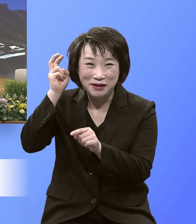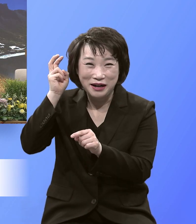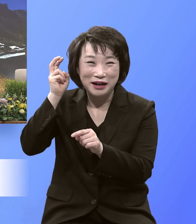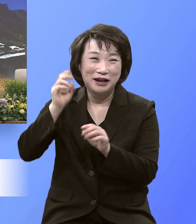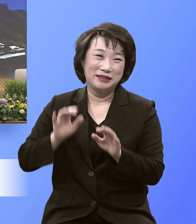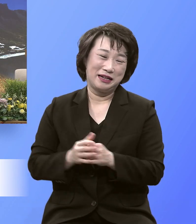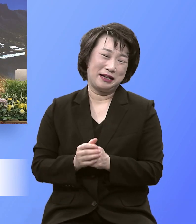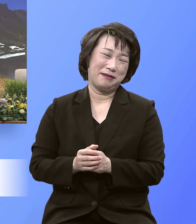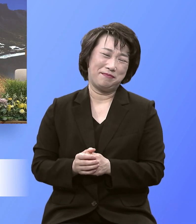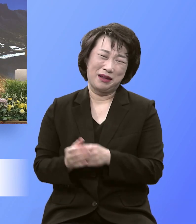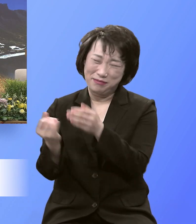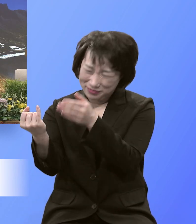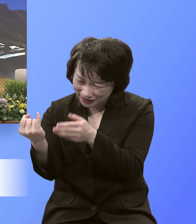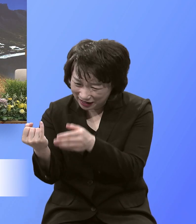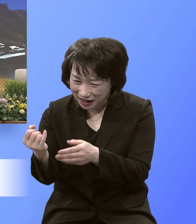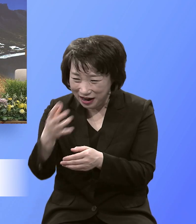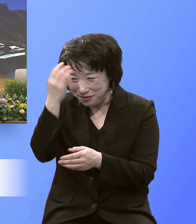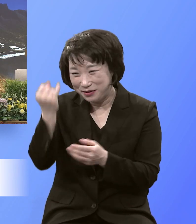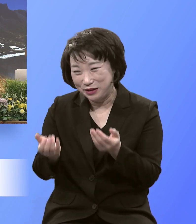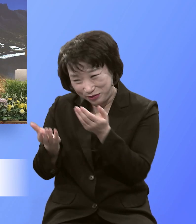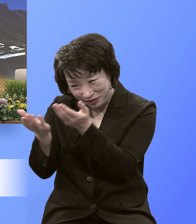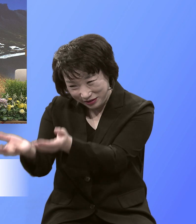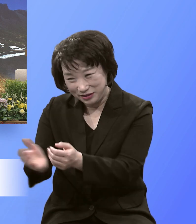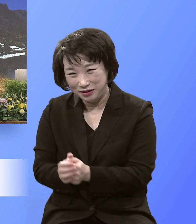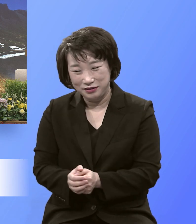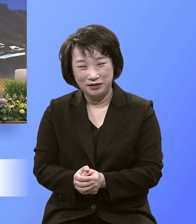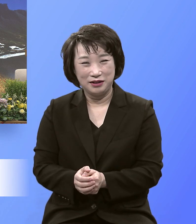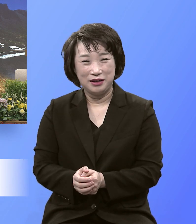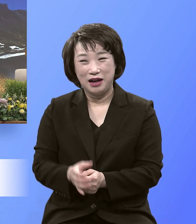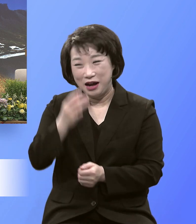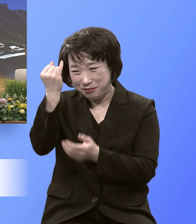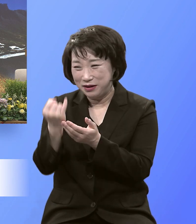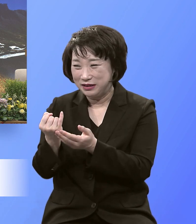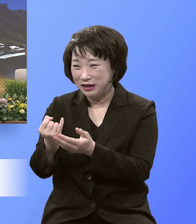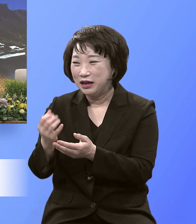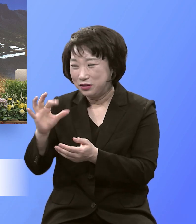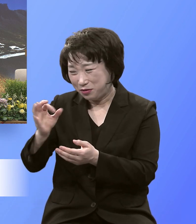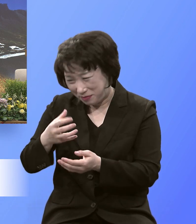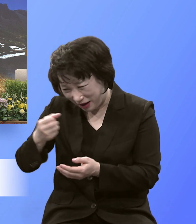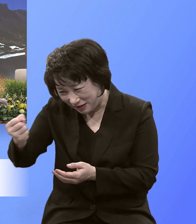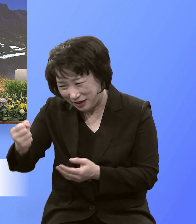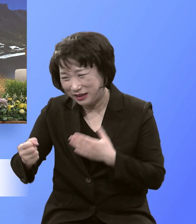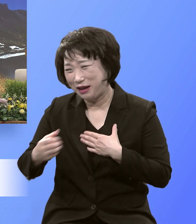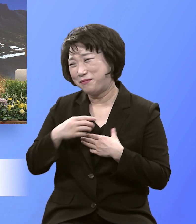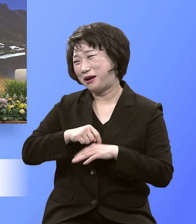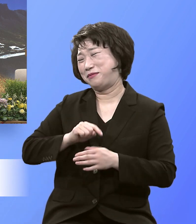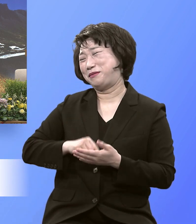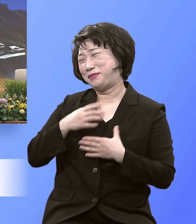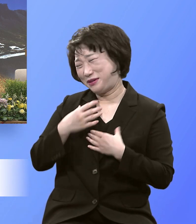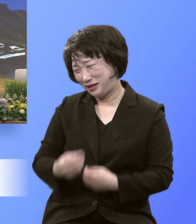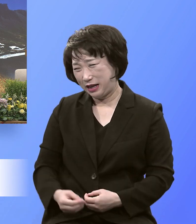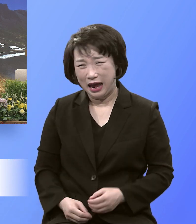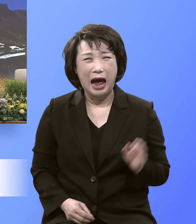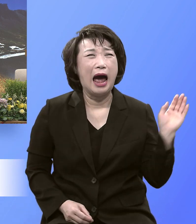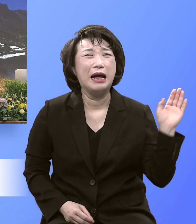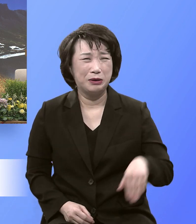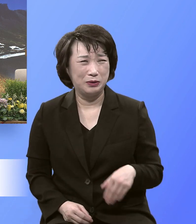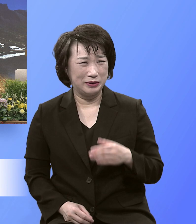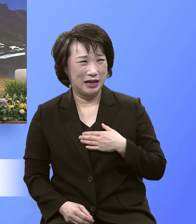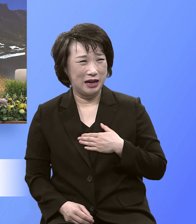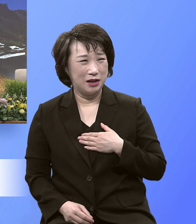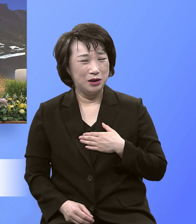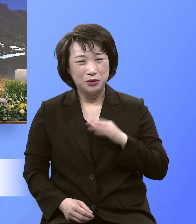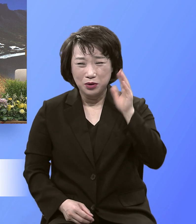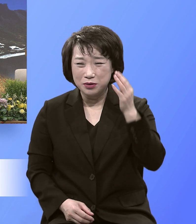그래서 사정해서 줬어 할머니. 그랬더니 할머니 받으셔야 제가 편합니다 그랬더니 아유 요새 남에게 돈을